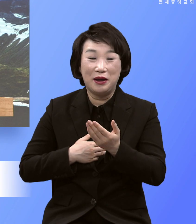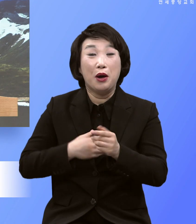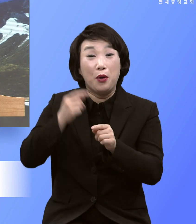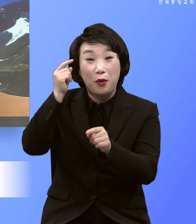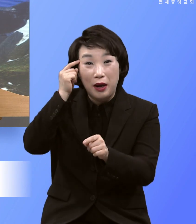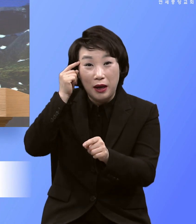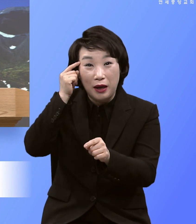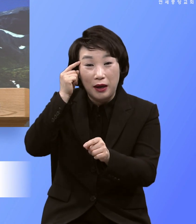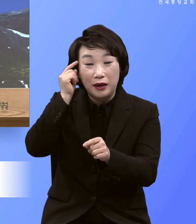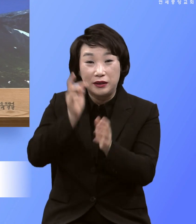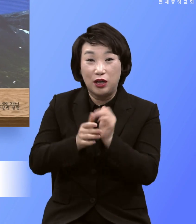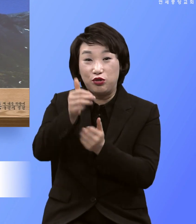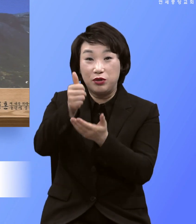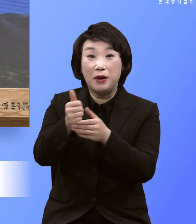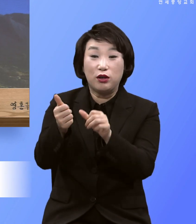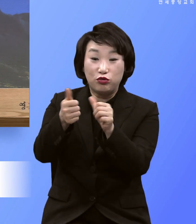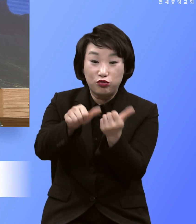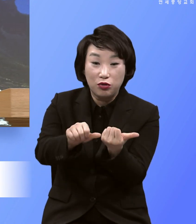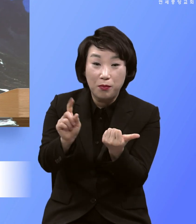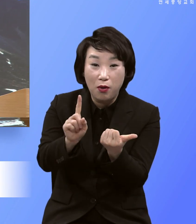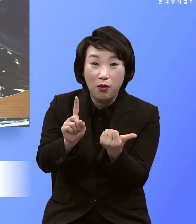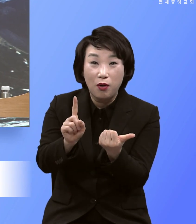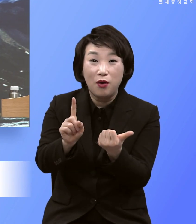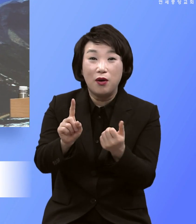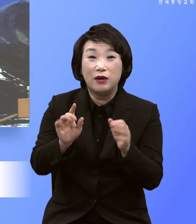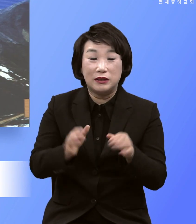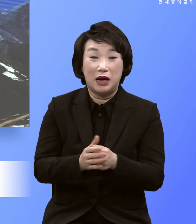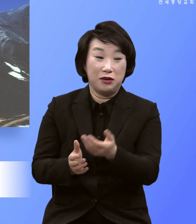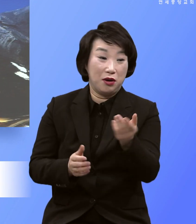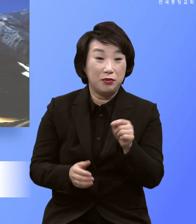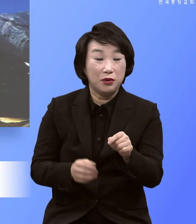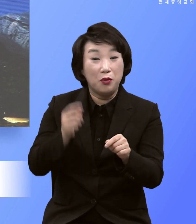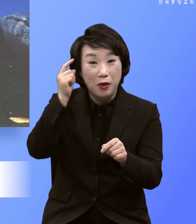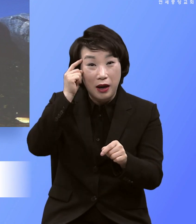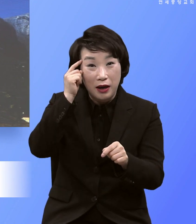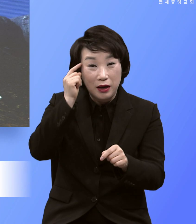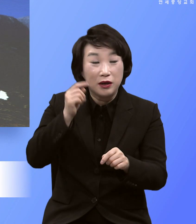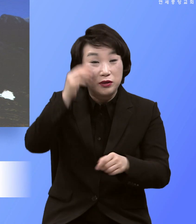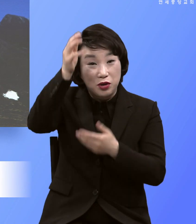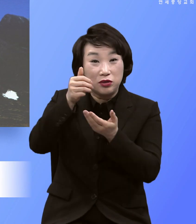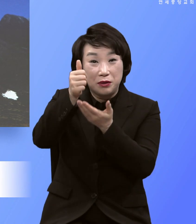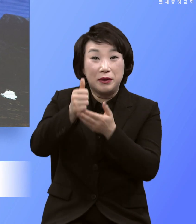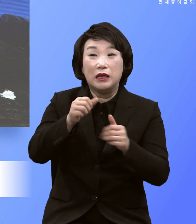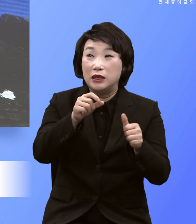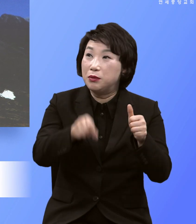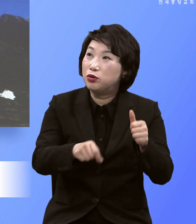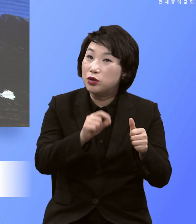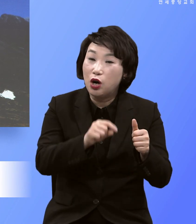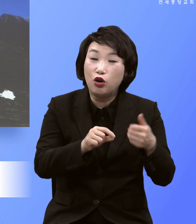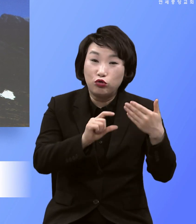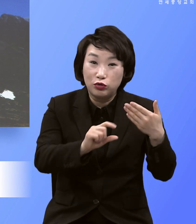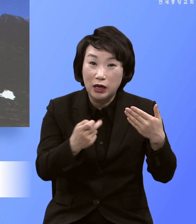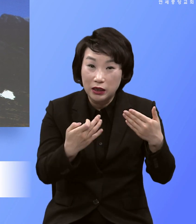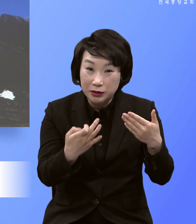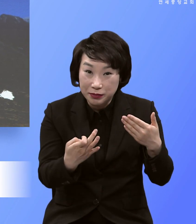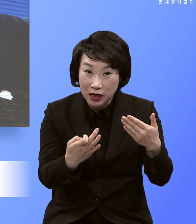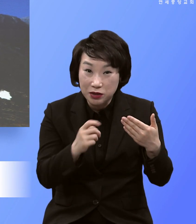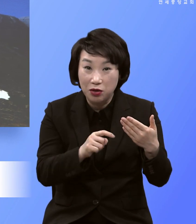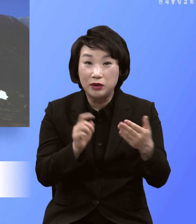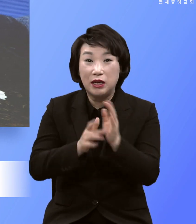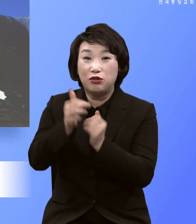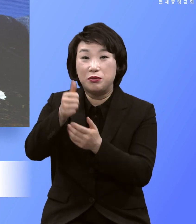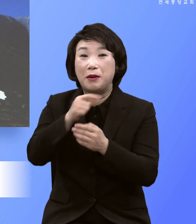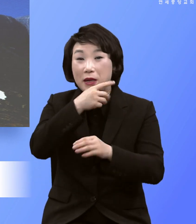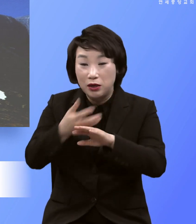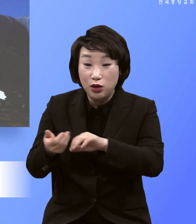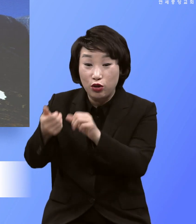왜? 예수의 죽으심은 잘 보세요. 성령께서 히브리서 9장 14절에 그가